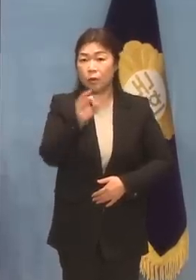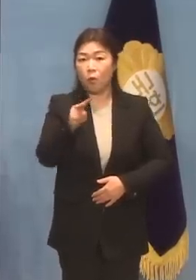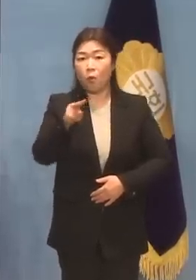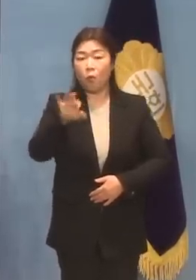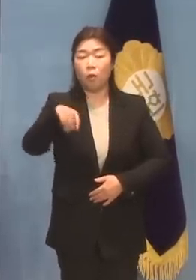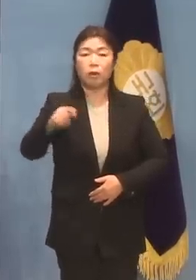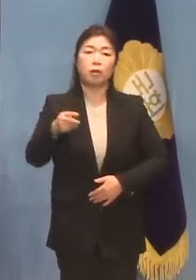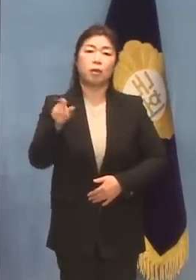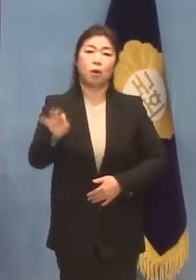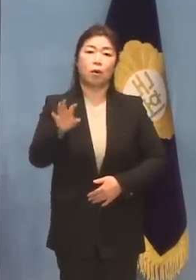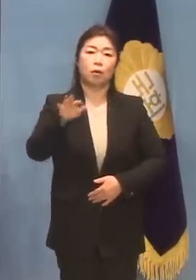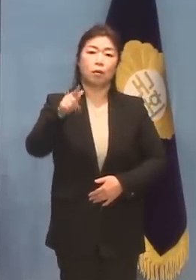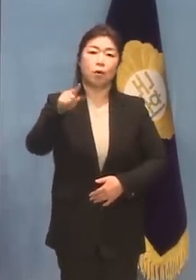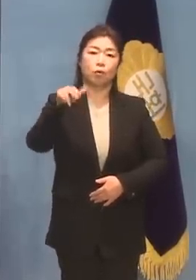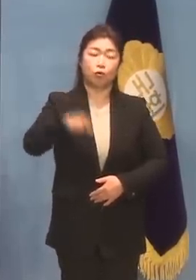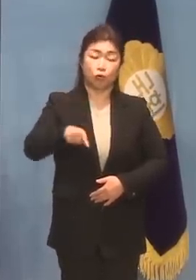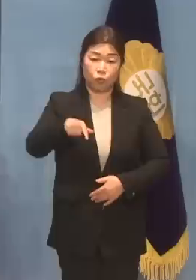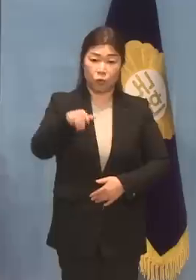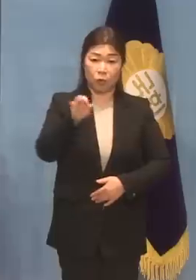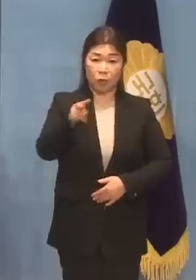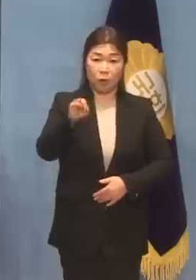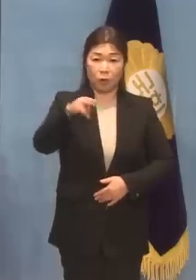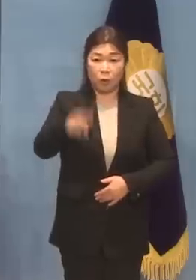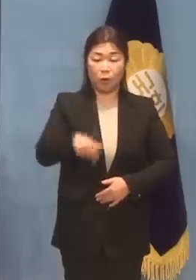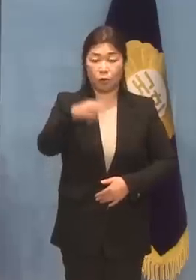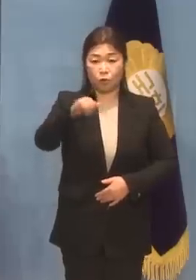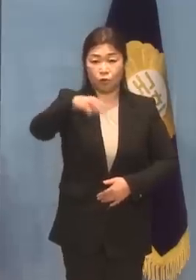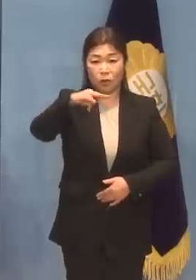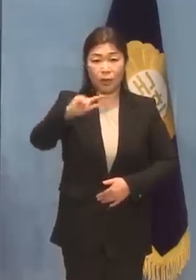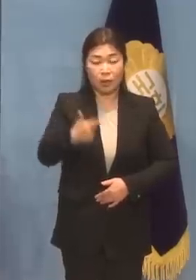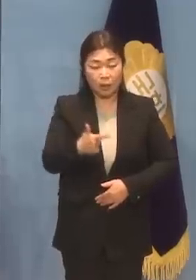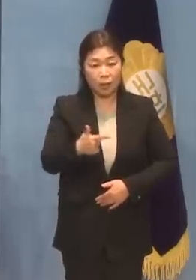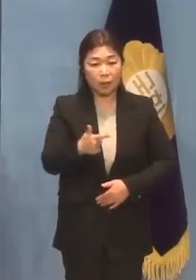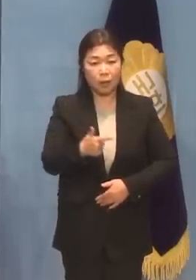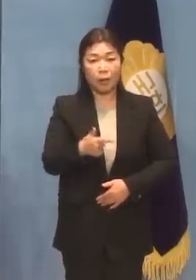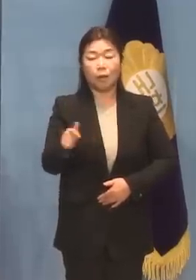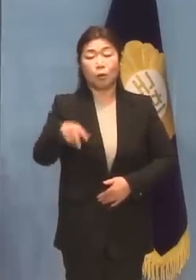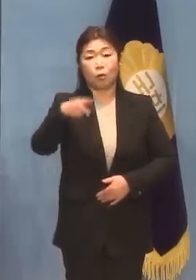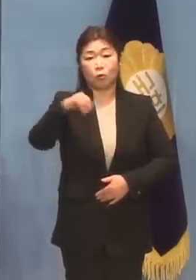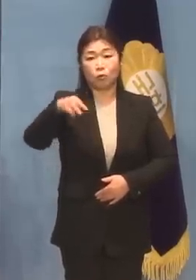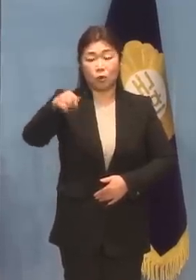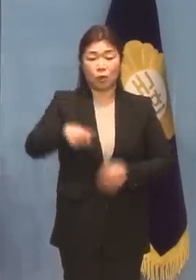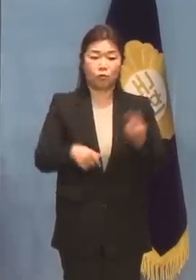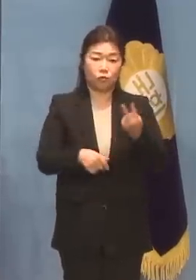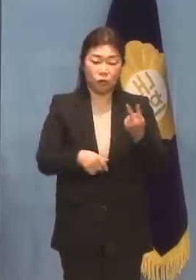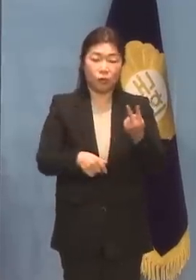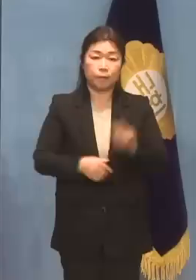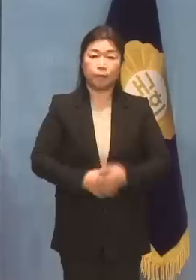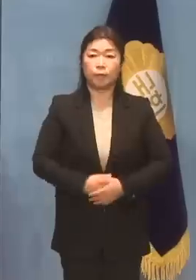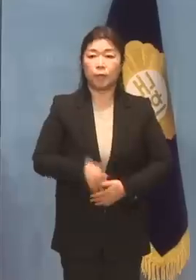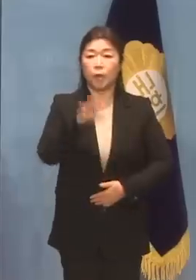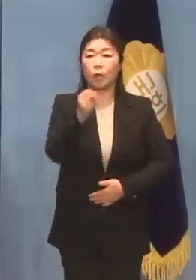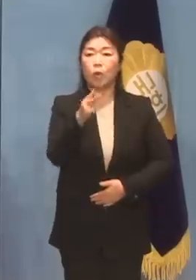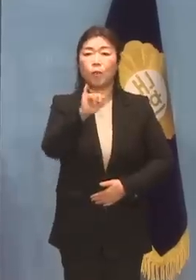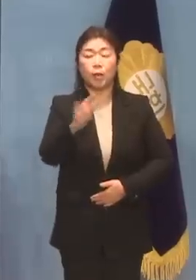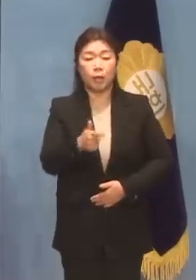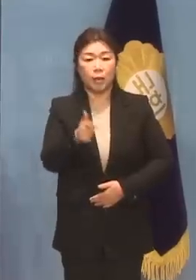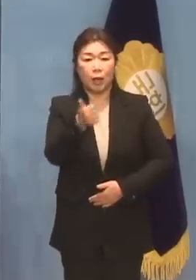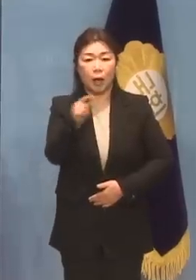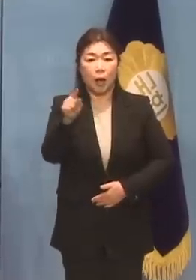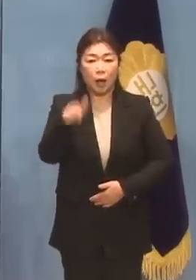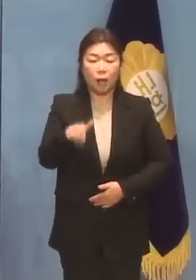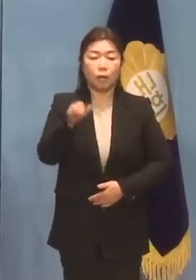양희원영, 유정주, 윤영덕, 이수진, 동작을, 이수진, 비례, 이용빈,